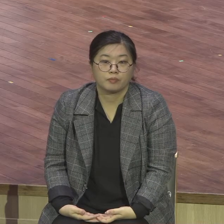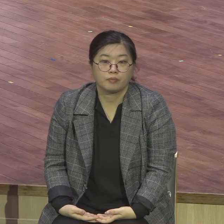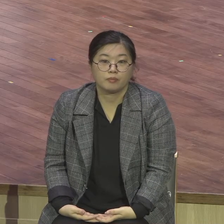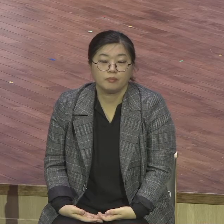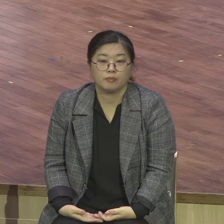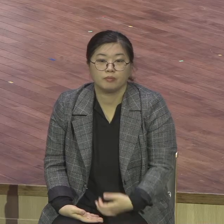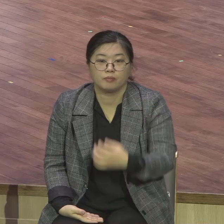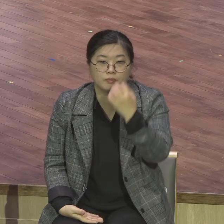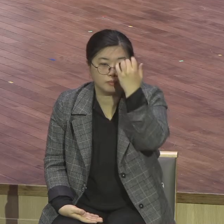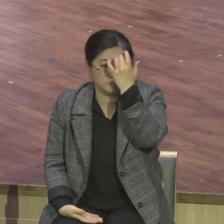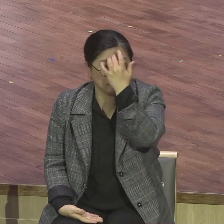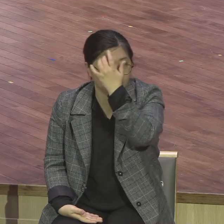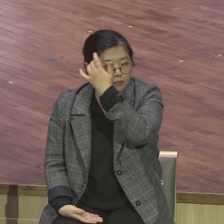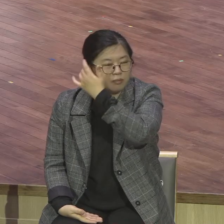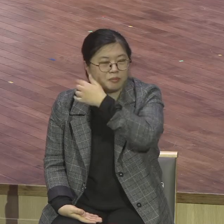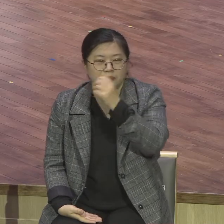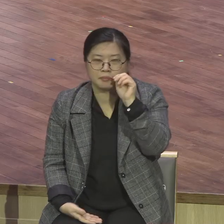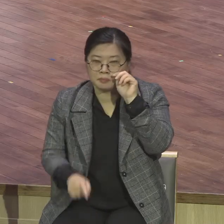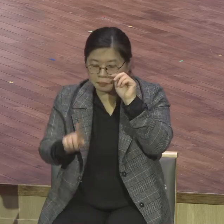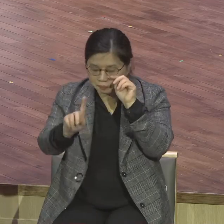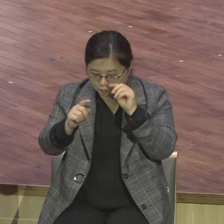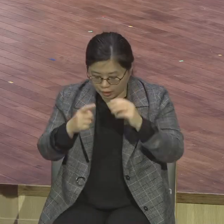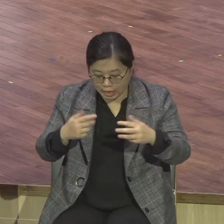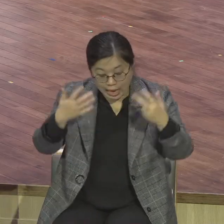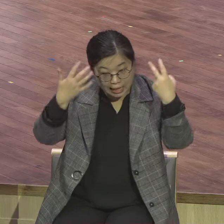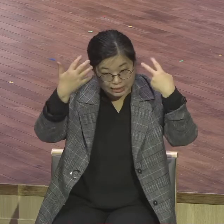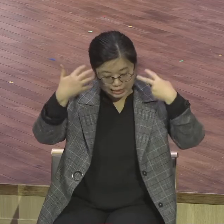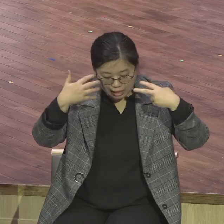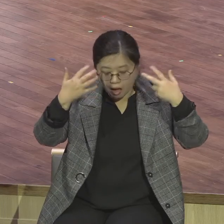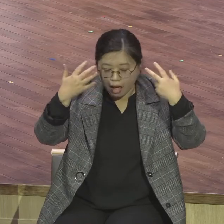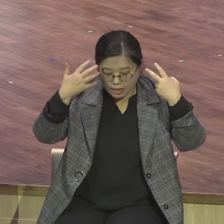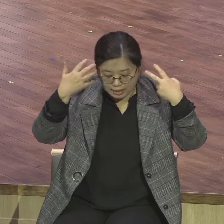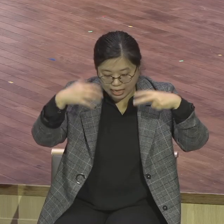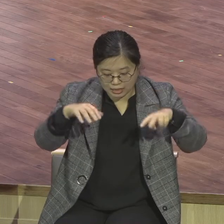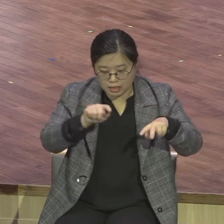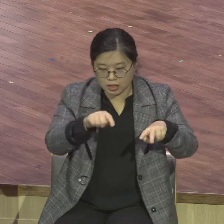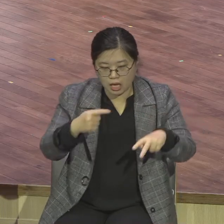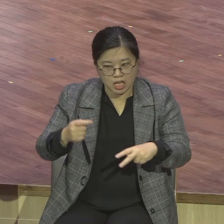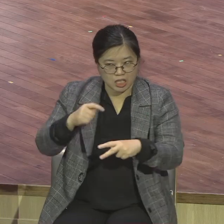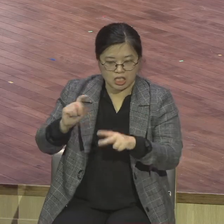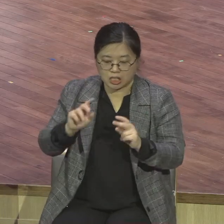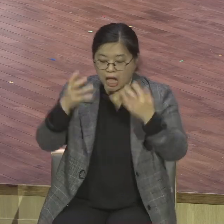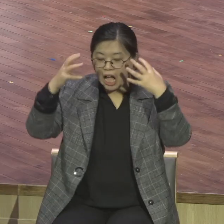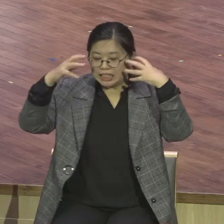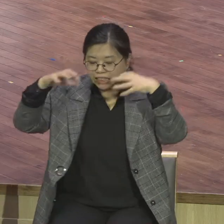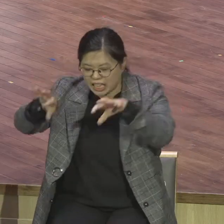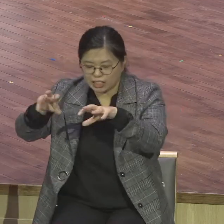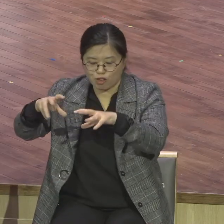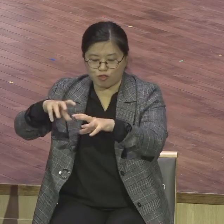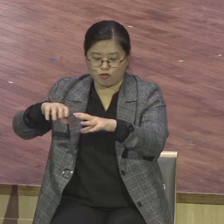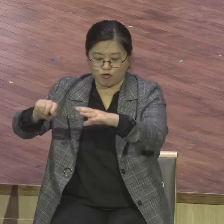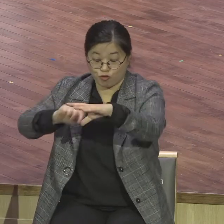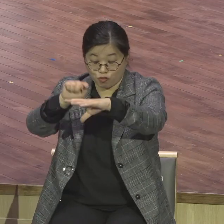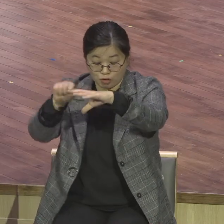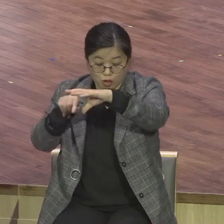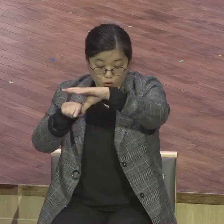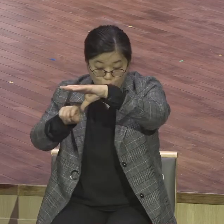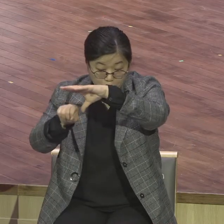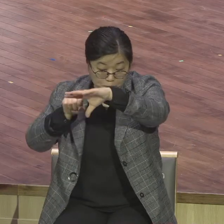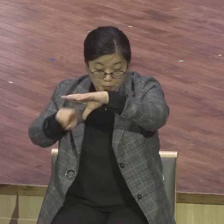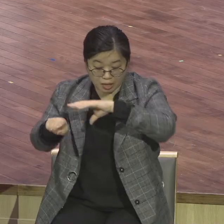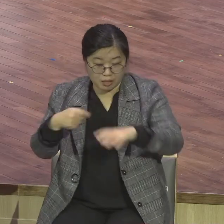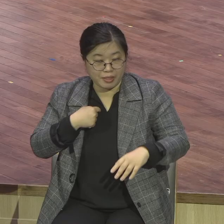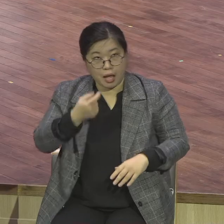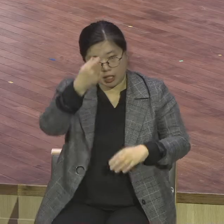사자굴에 들어간 줄 알고도 예루살렘을 향하여 정식기도. 영계 모든 성도들 이렇게 오직